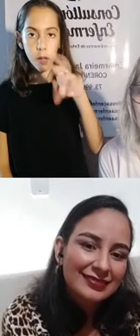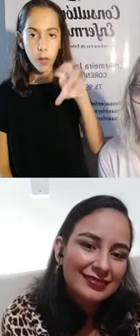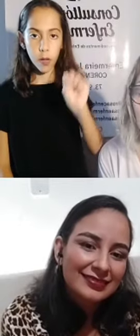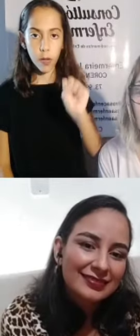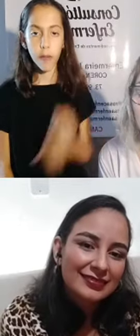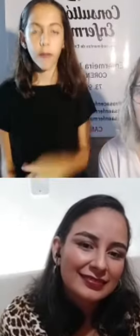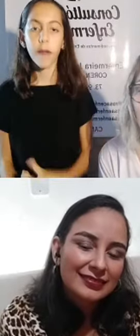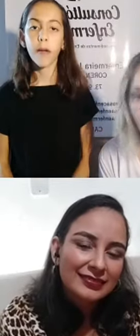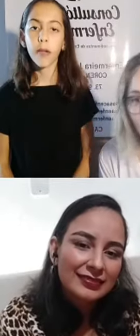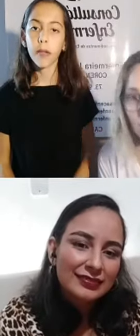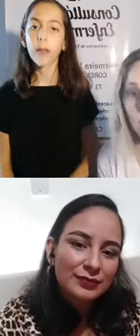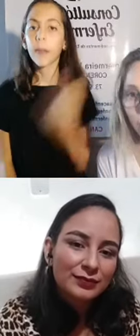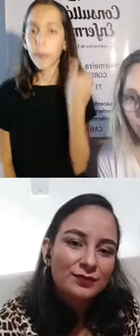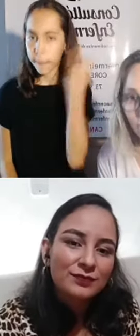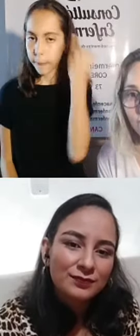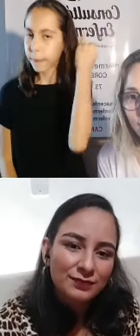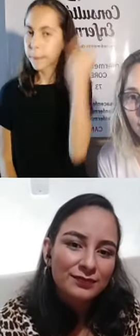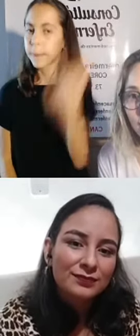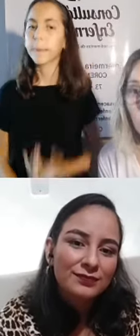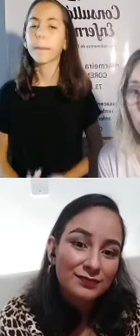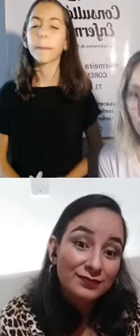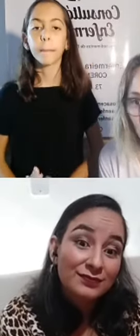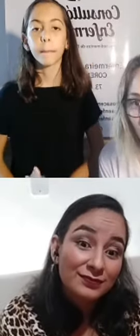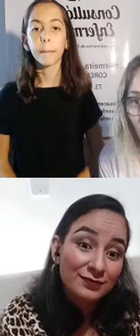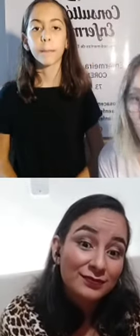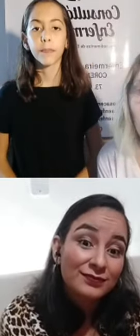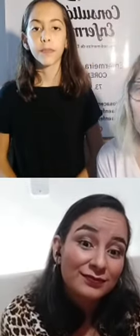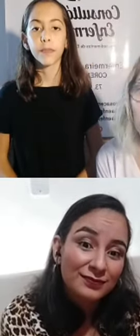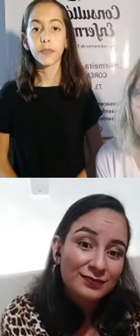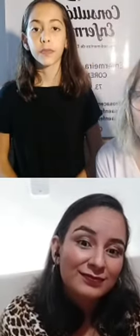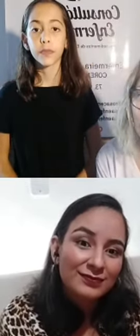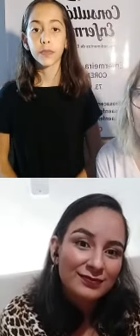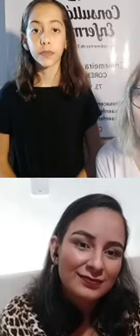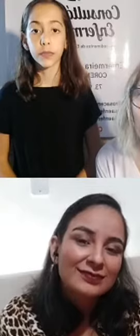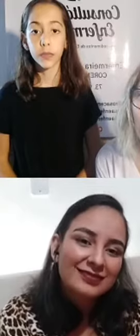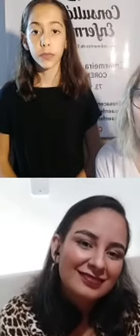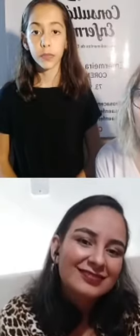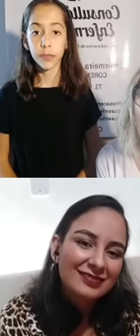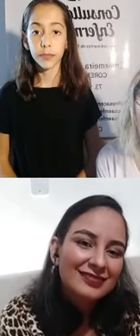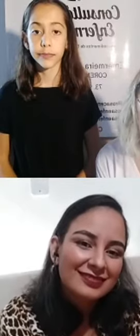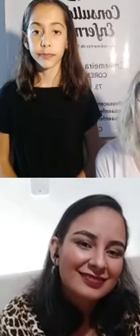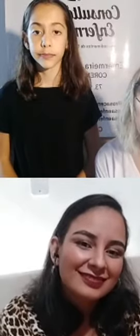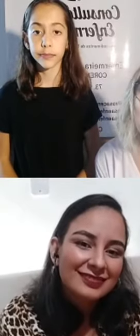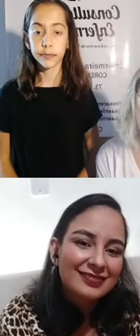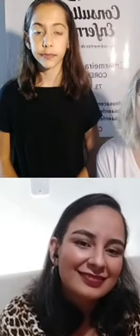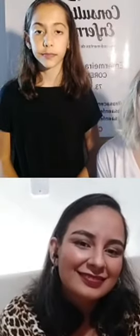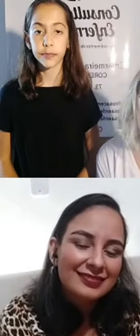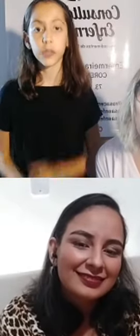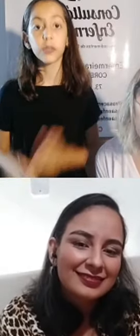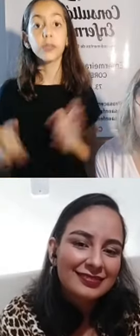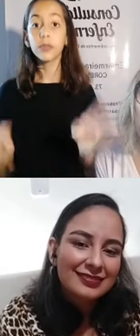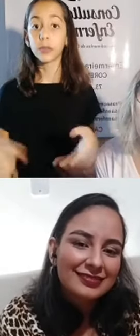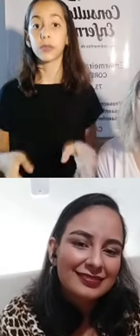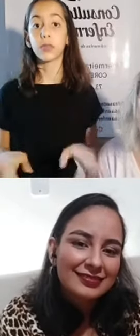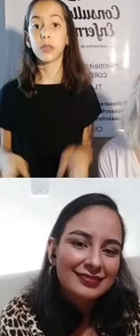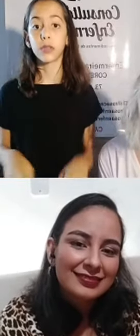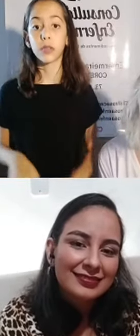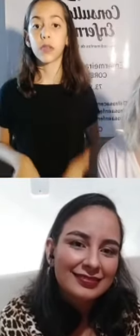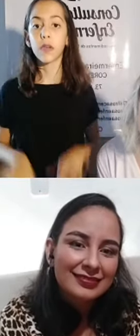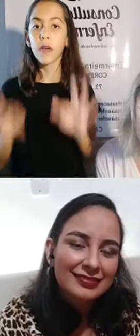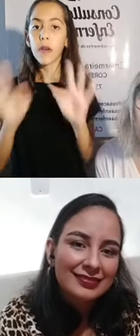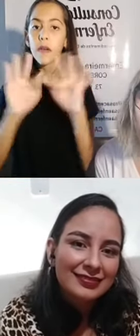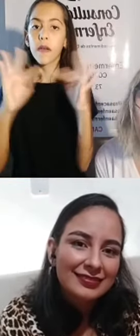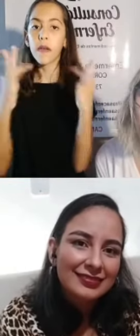nível de, inclusive, de reconhecimento, né? Tanto pessoal como profissional. Né? Hoje você vê, construiu sua família,